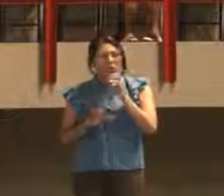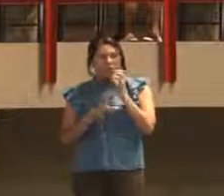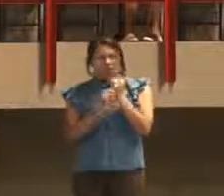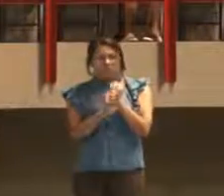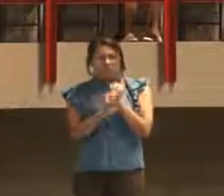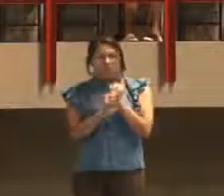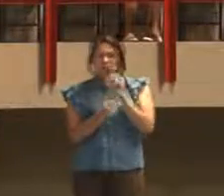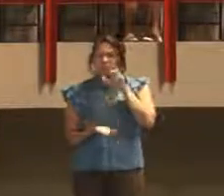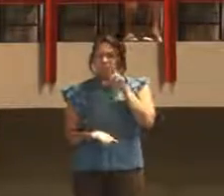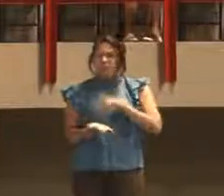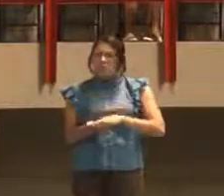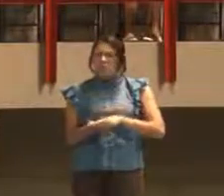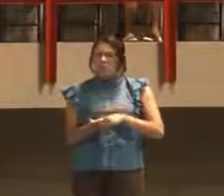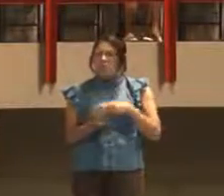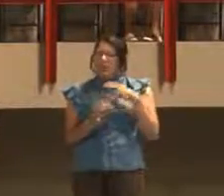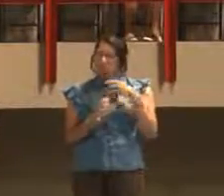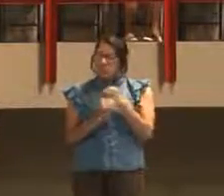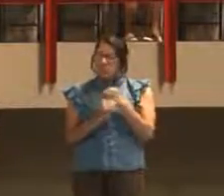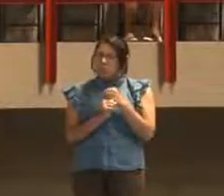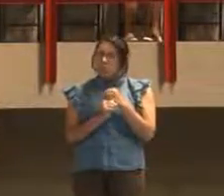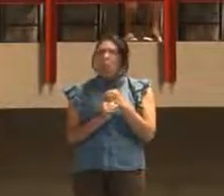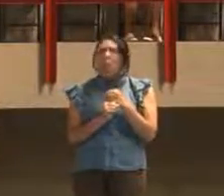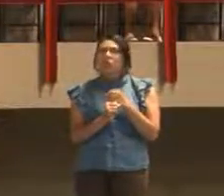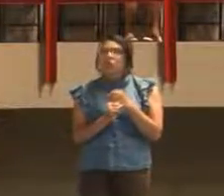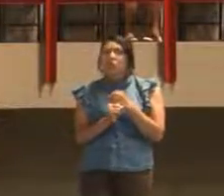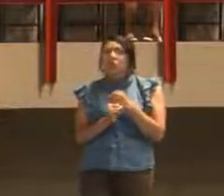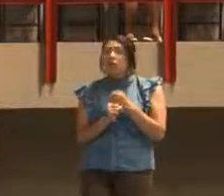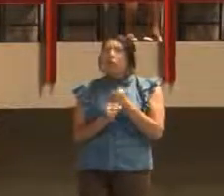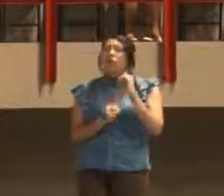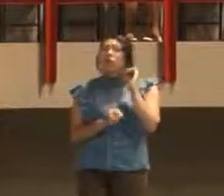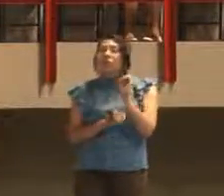essa questão aqui do mesmo jeito